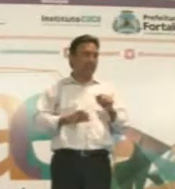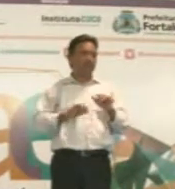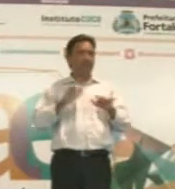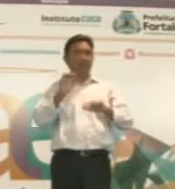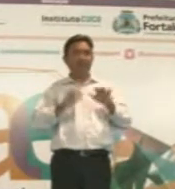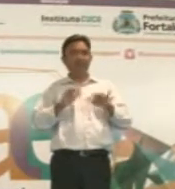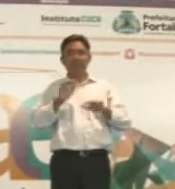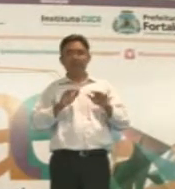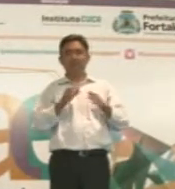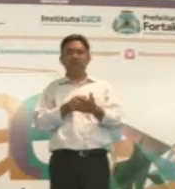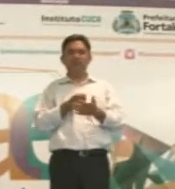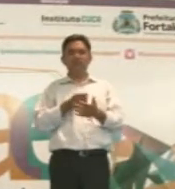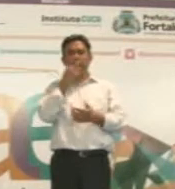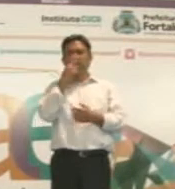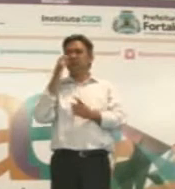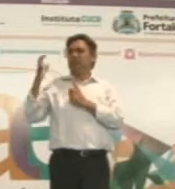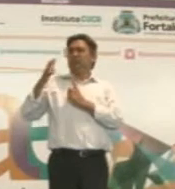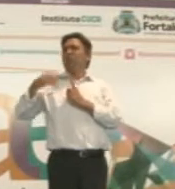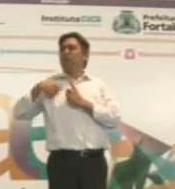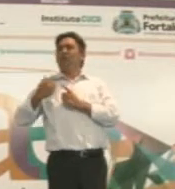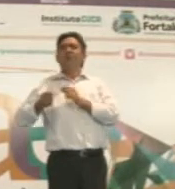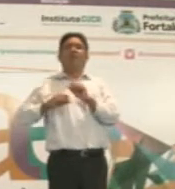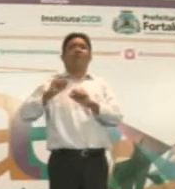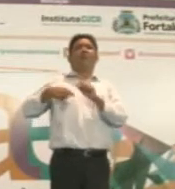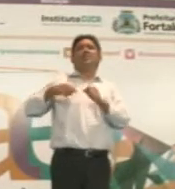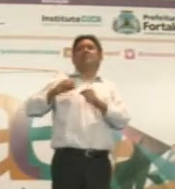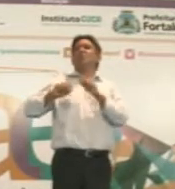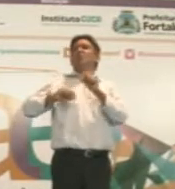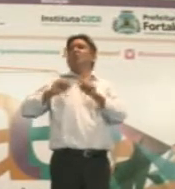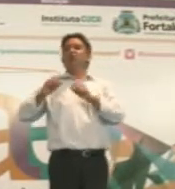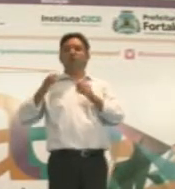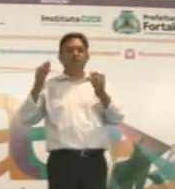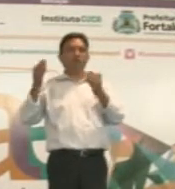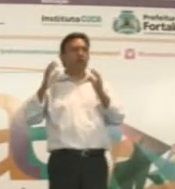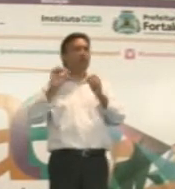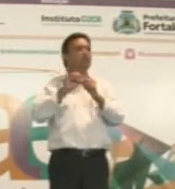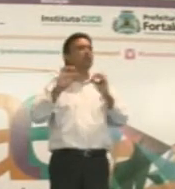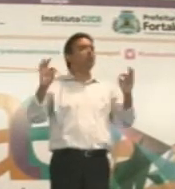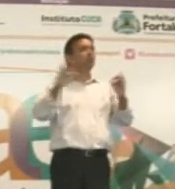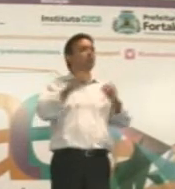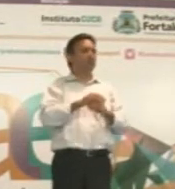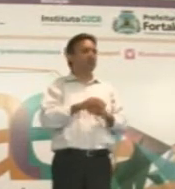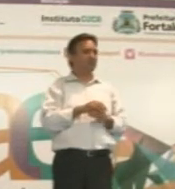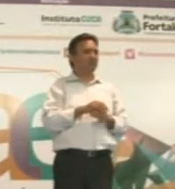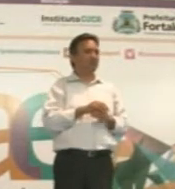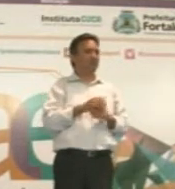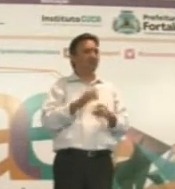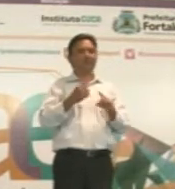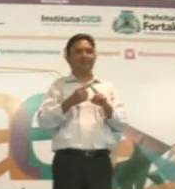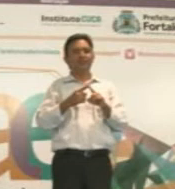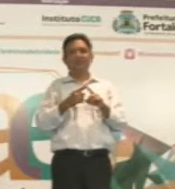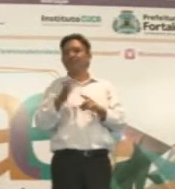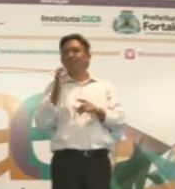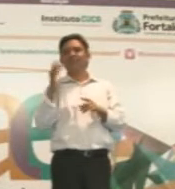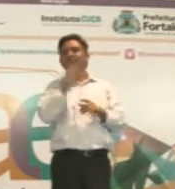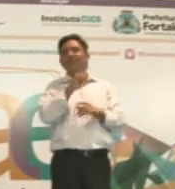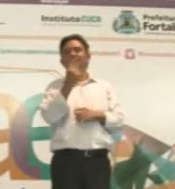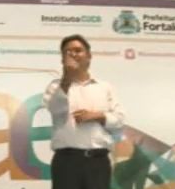né, por tomar decisões, para saber o que é que ele vai ser. Na dúvida, faça tudo, tá? E aí uma coisa vai dar certo para